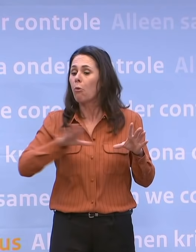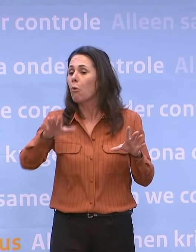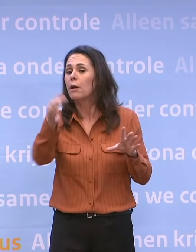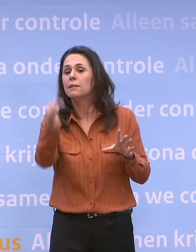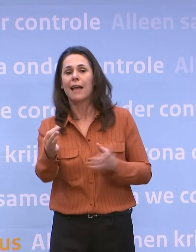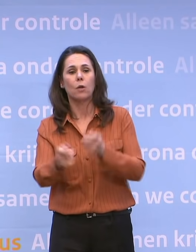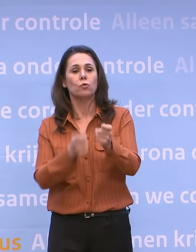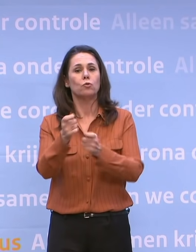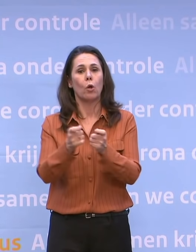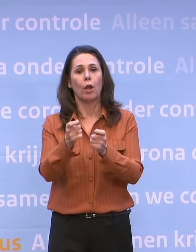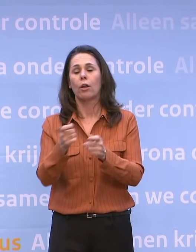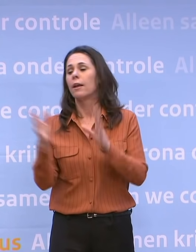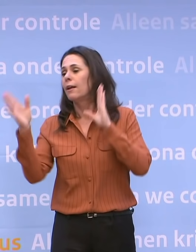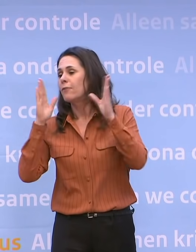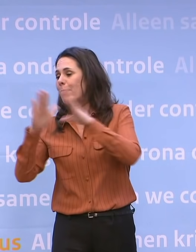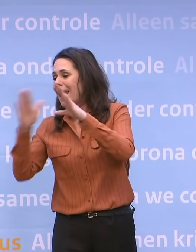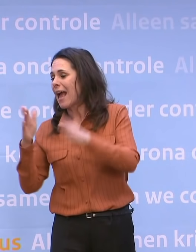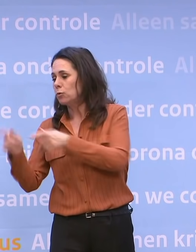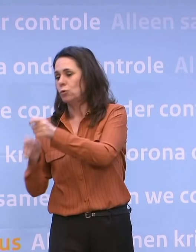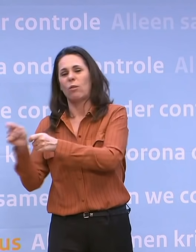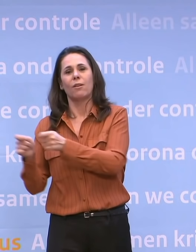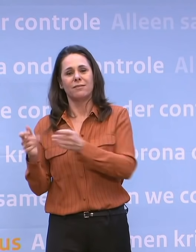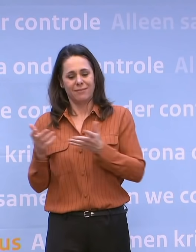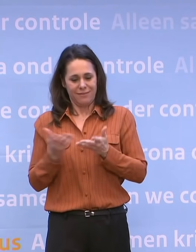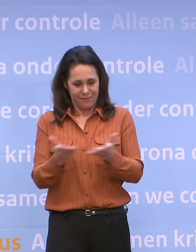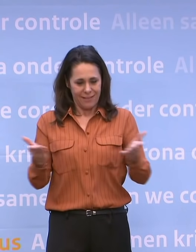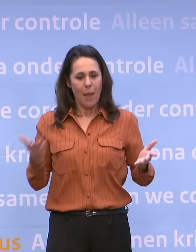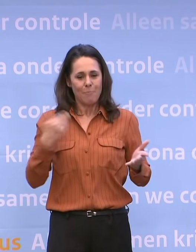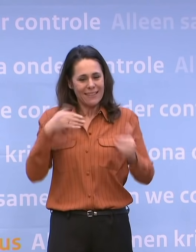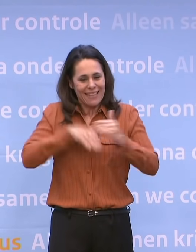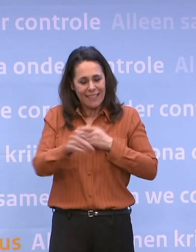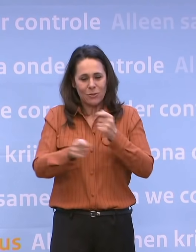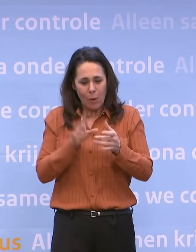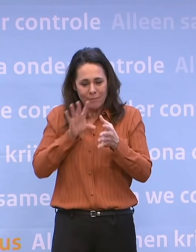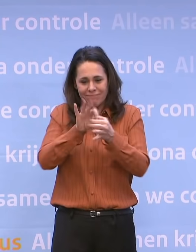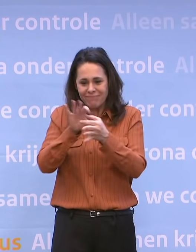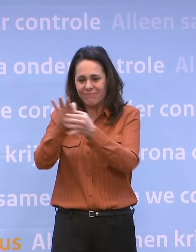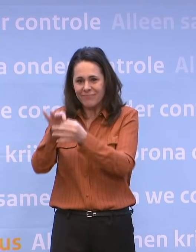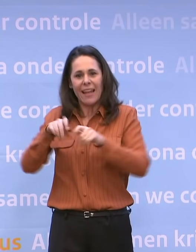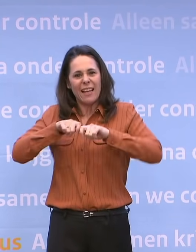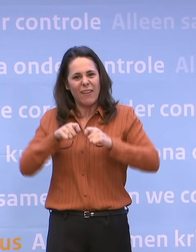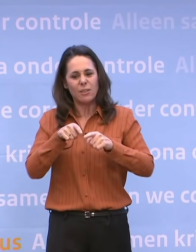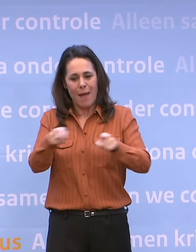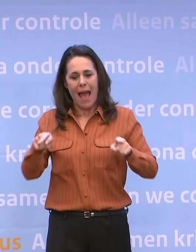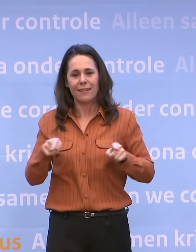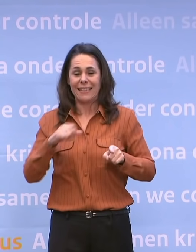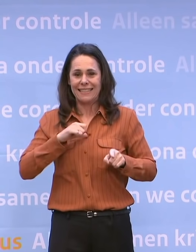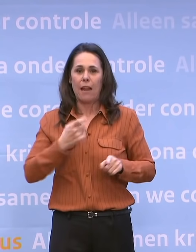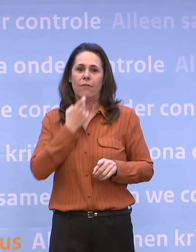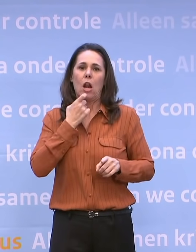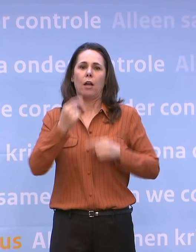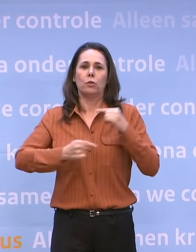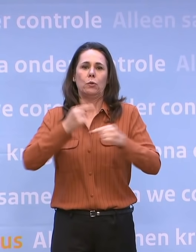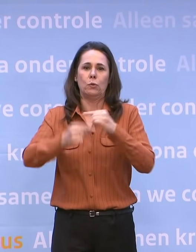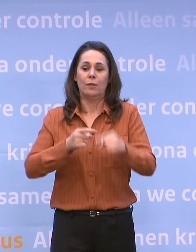thuiszorg, ook in de verpleeghuiszorg. Overal waar mensen te maken krijgen in de zorg met kwetsbare personen en zelf klachten ontwikkelen. Die mensen